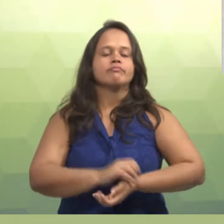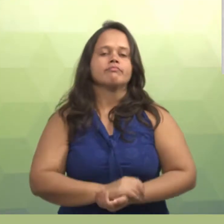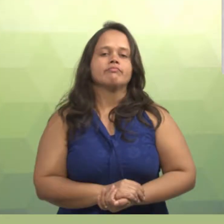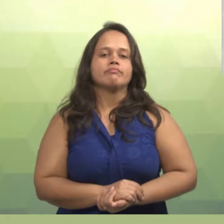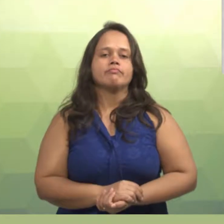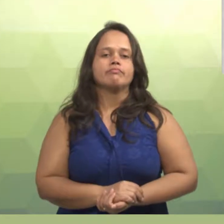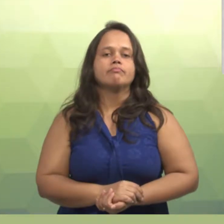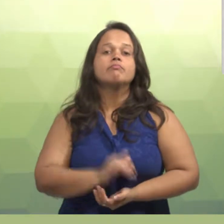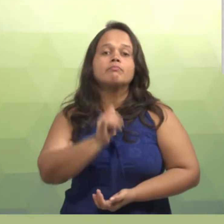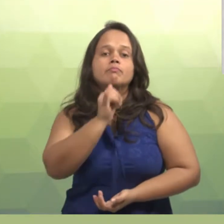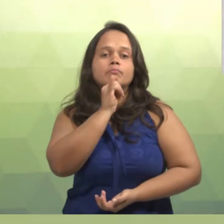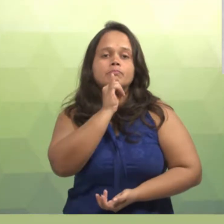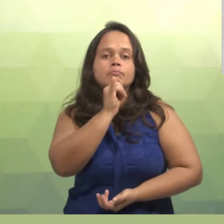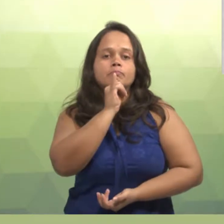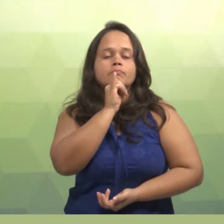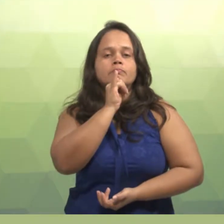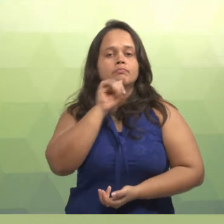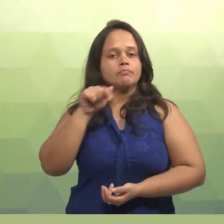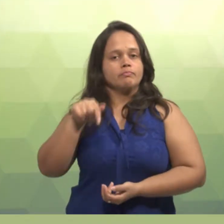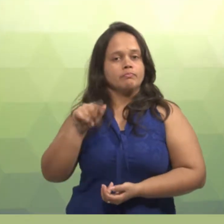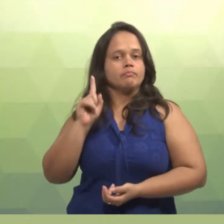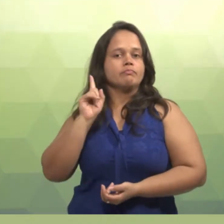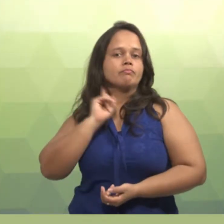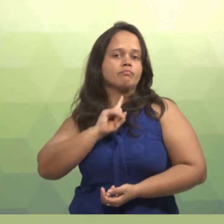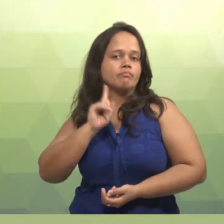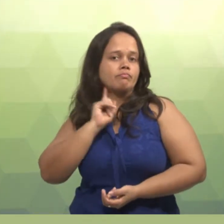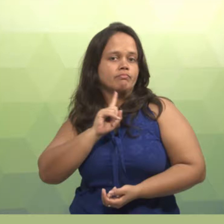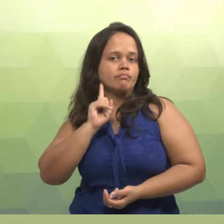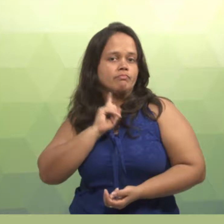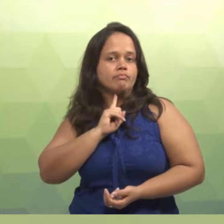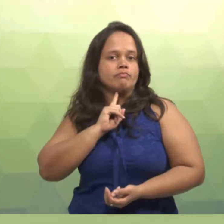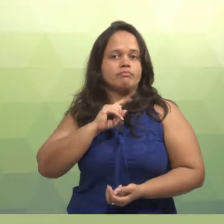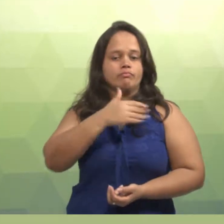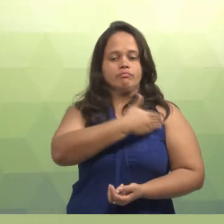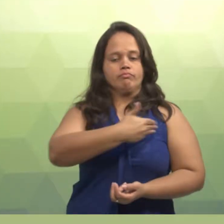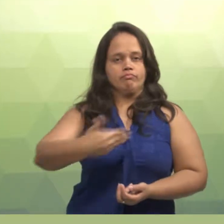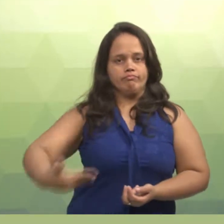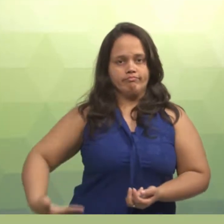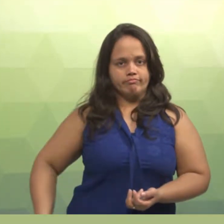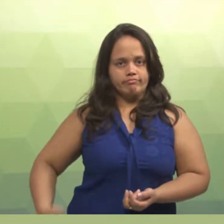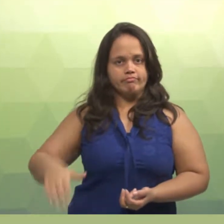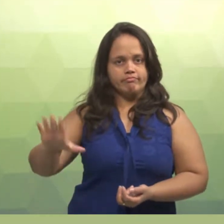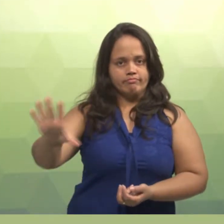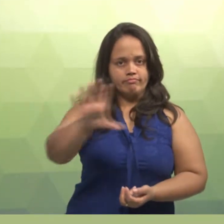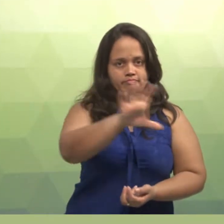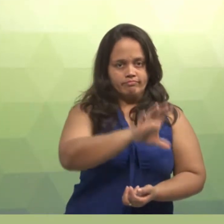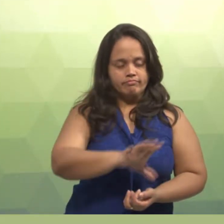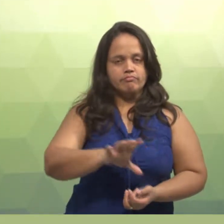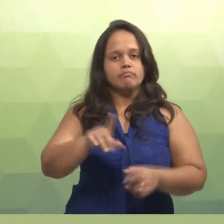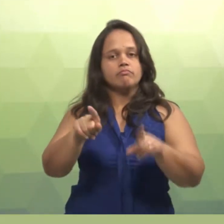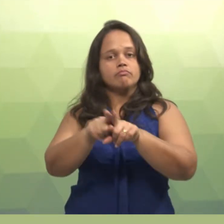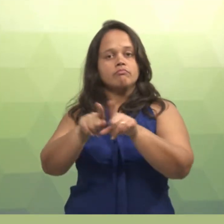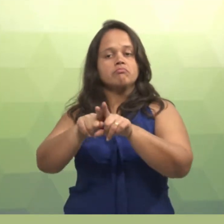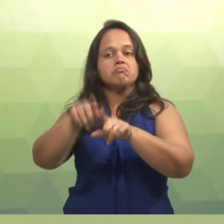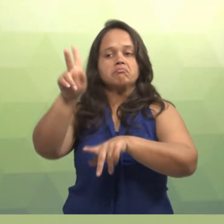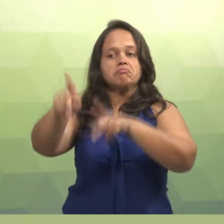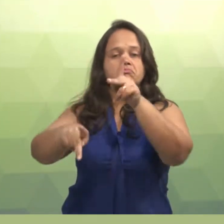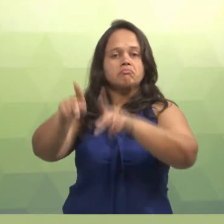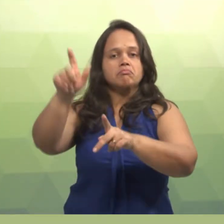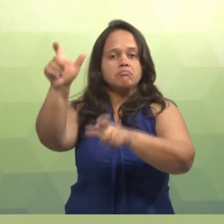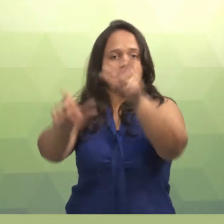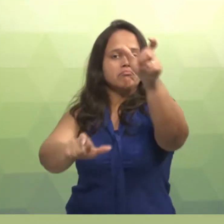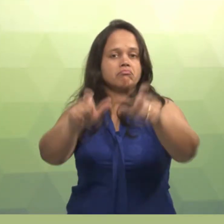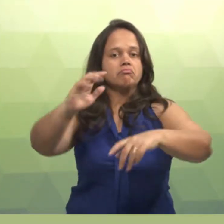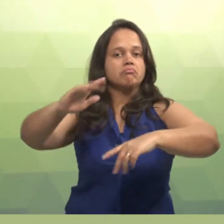administrativos. Por exemplo, em Minas Gerais, Na rede estadual, os recursos humanos